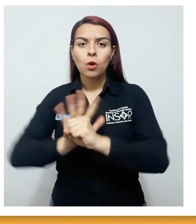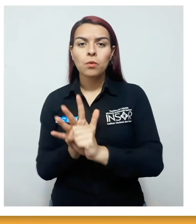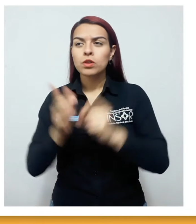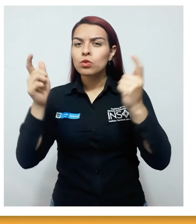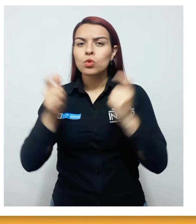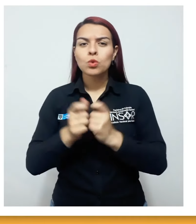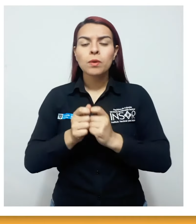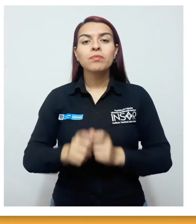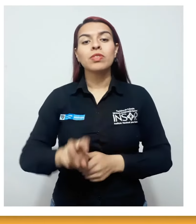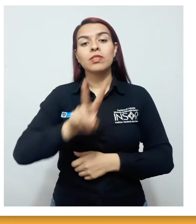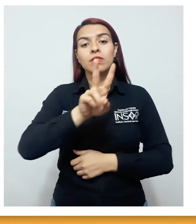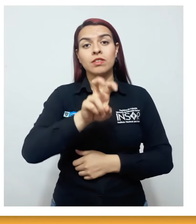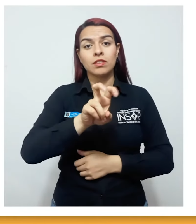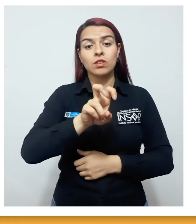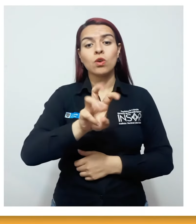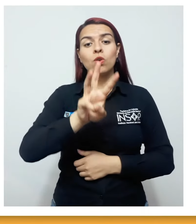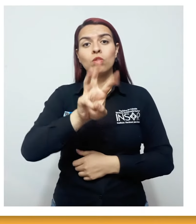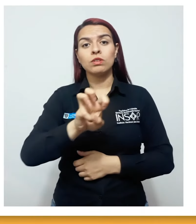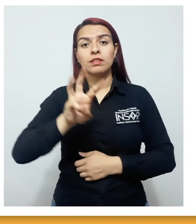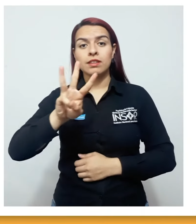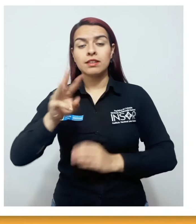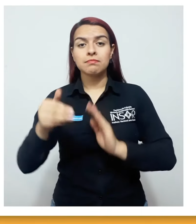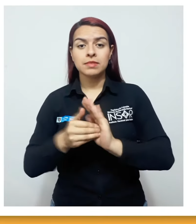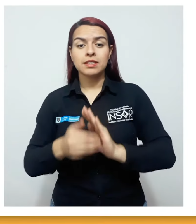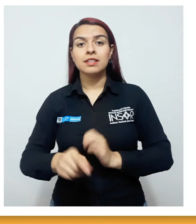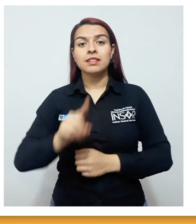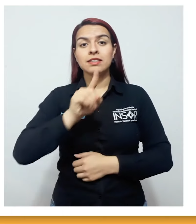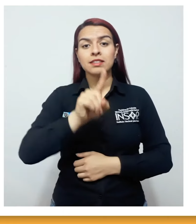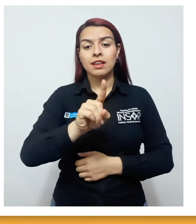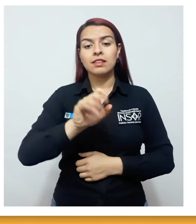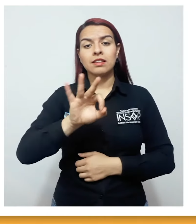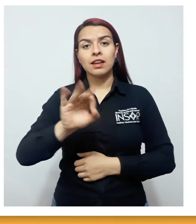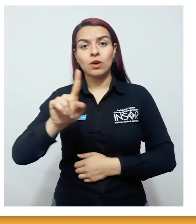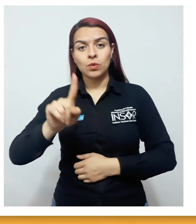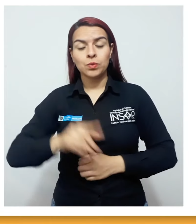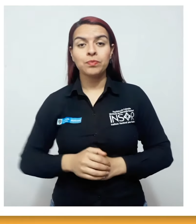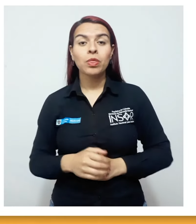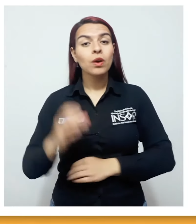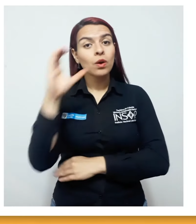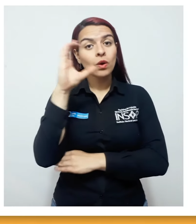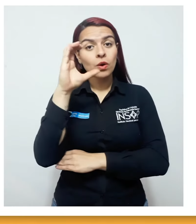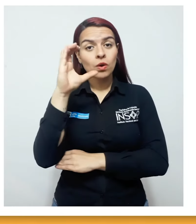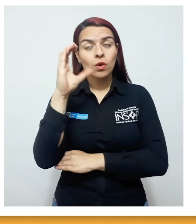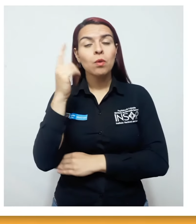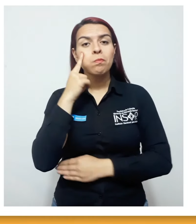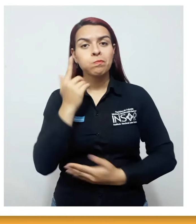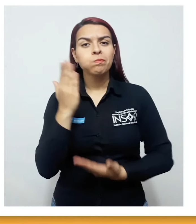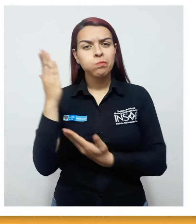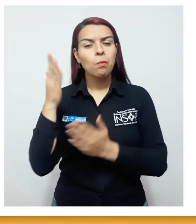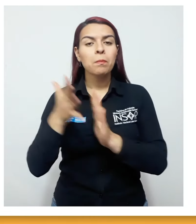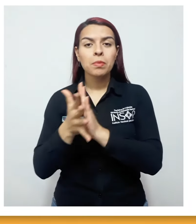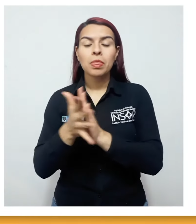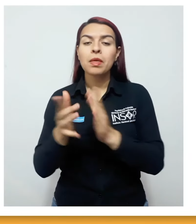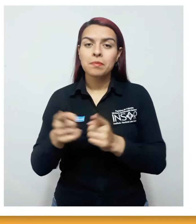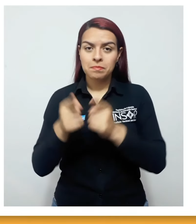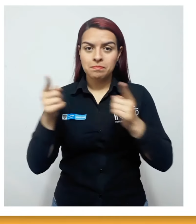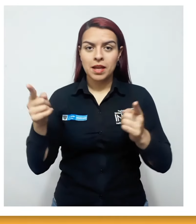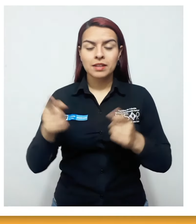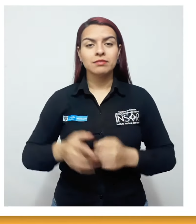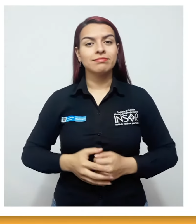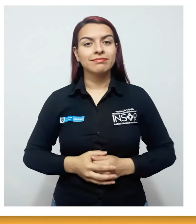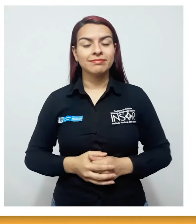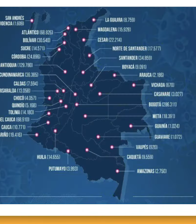783,131. En el mapa, puedes ver la información